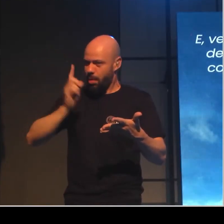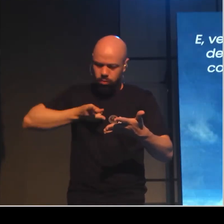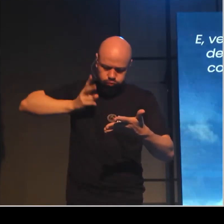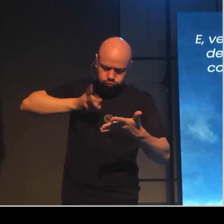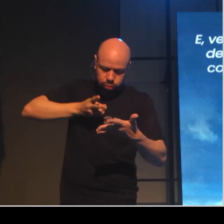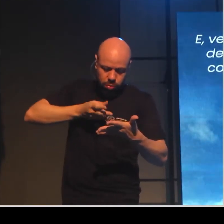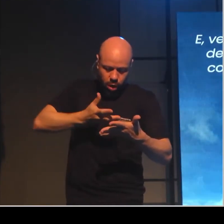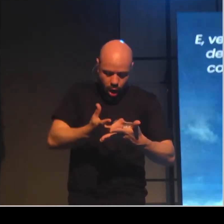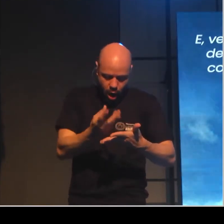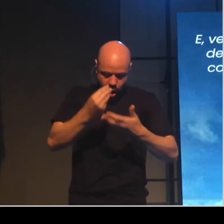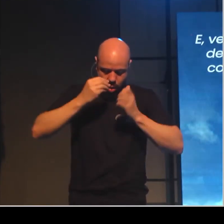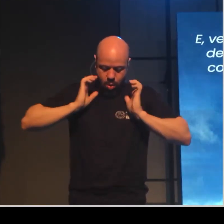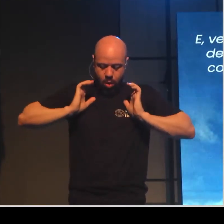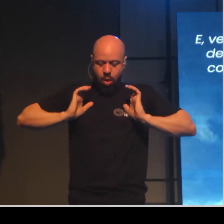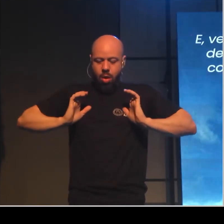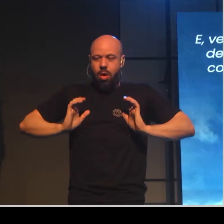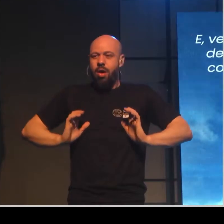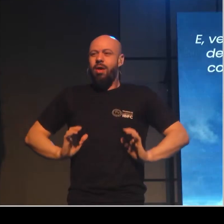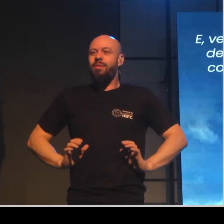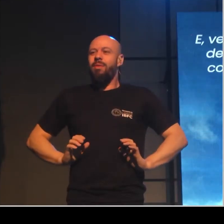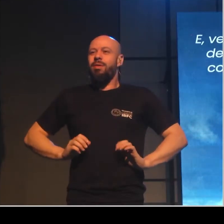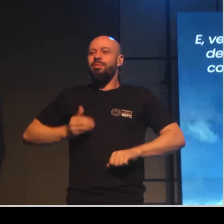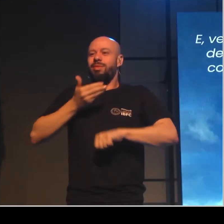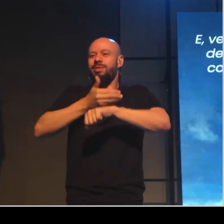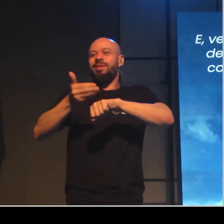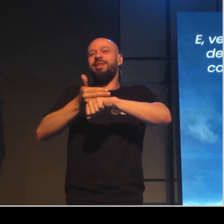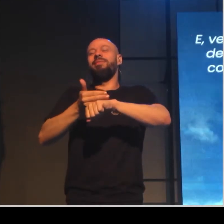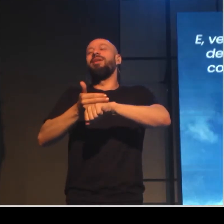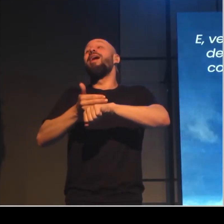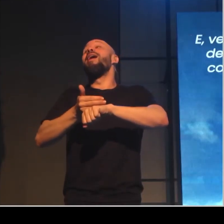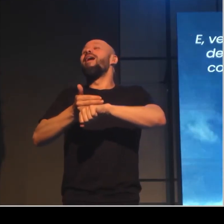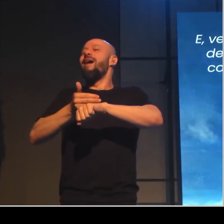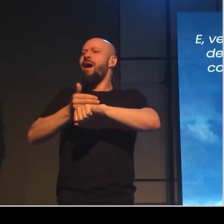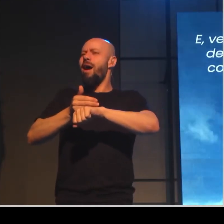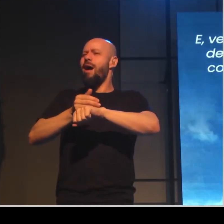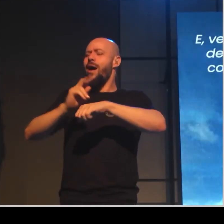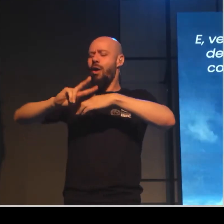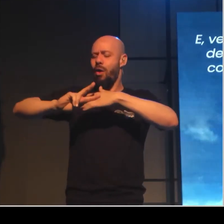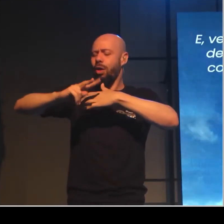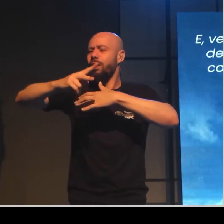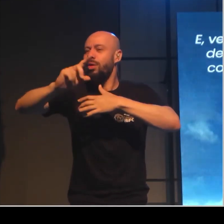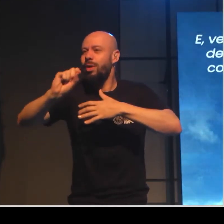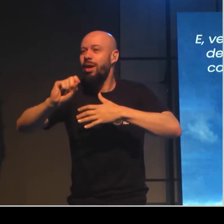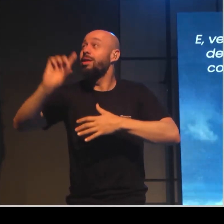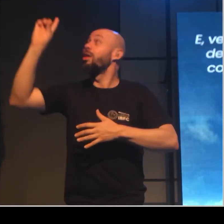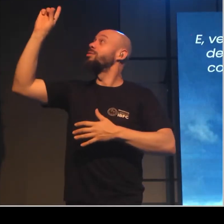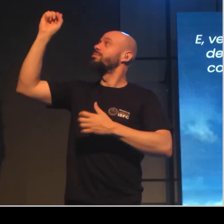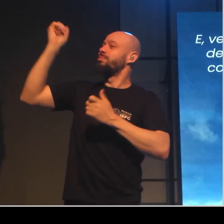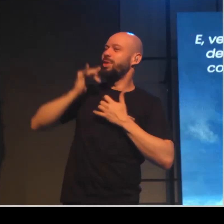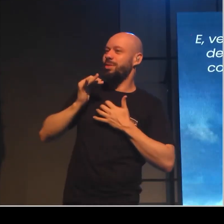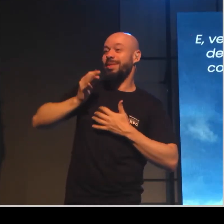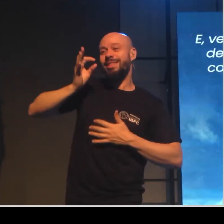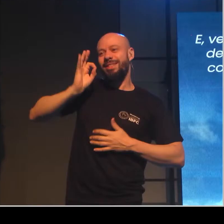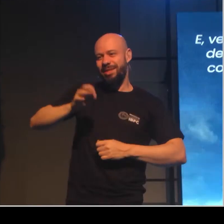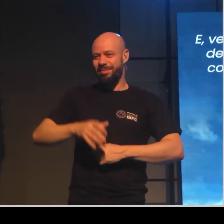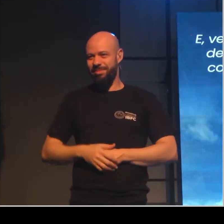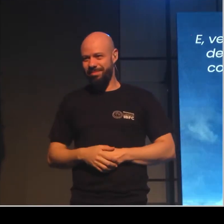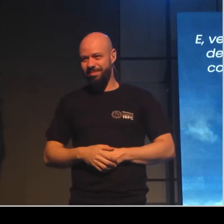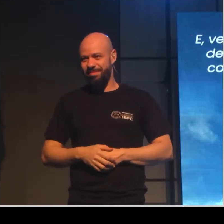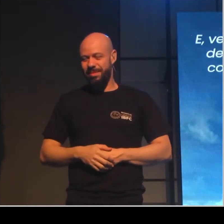prática, o que acontece? Deus vai abençoar tudo o que a pessoa